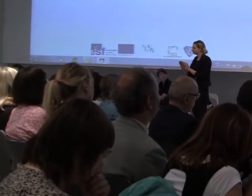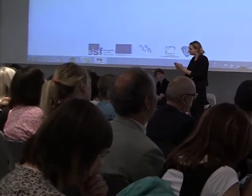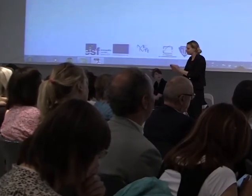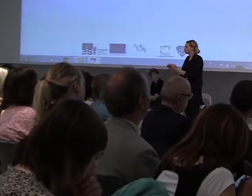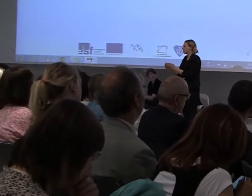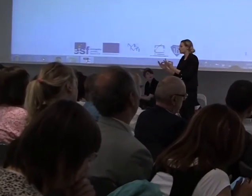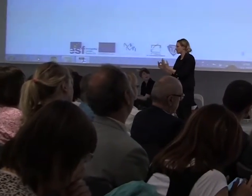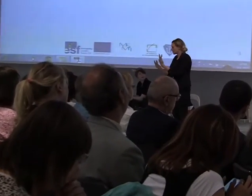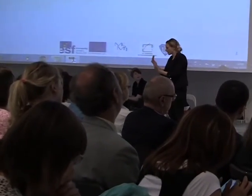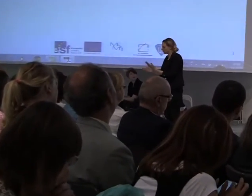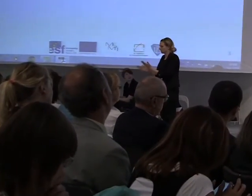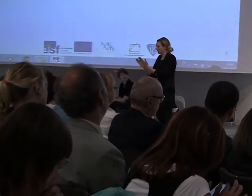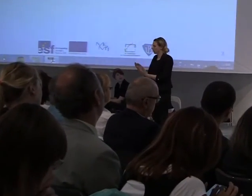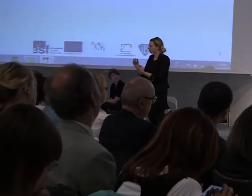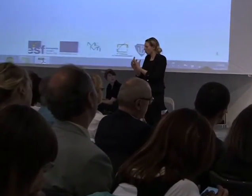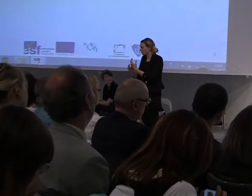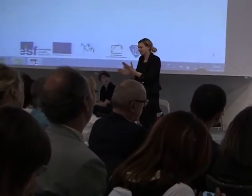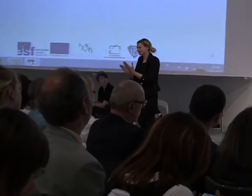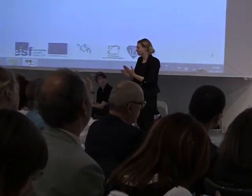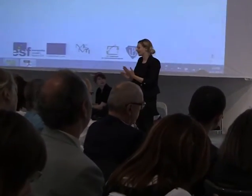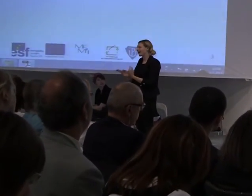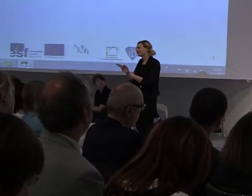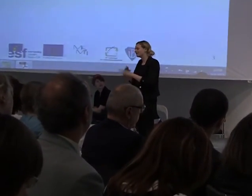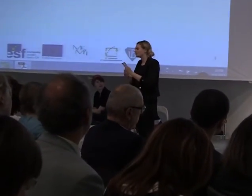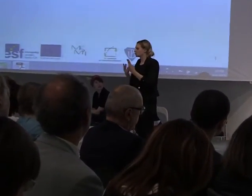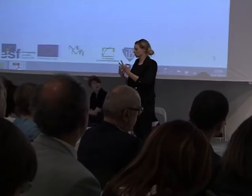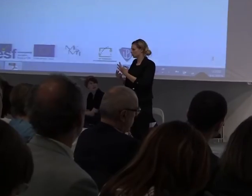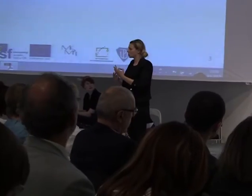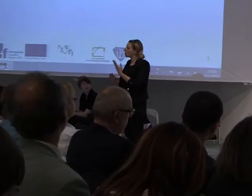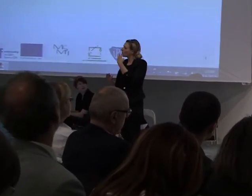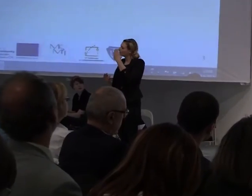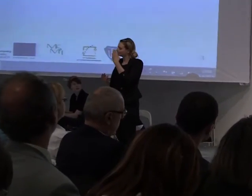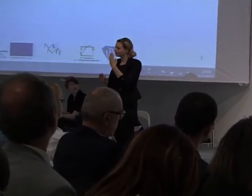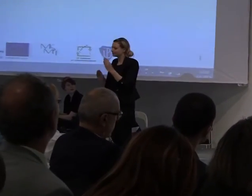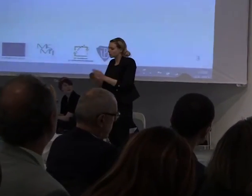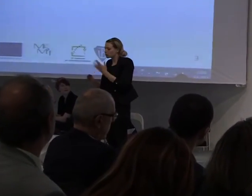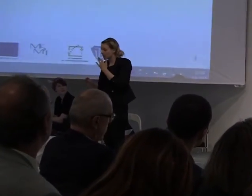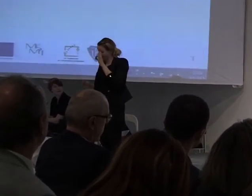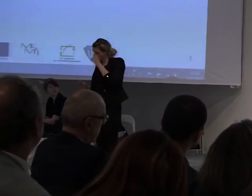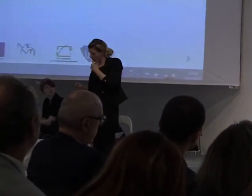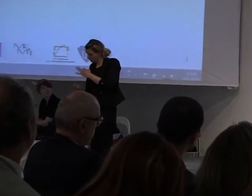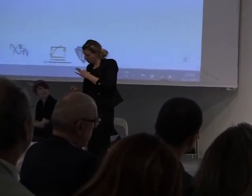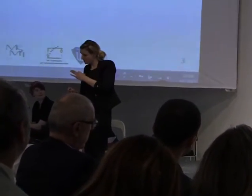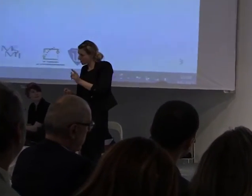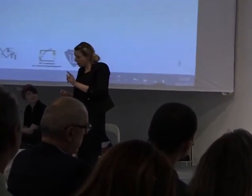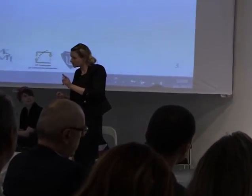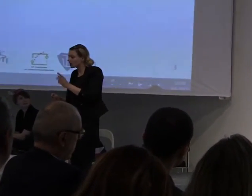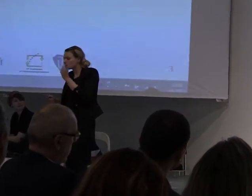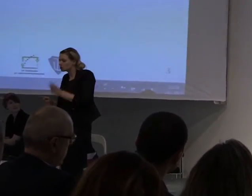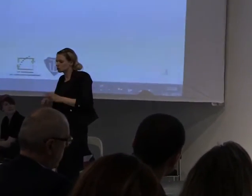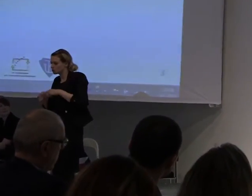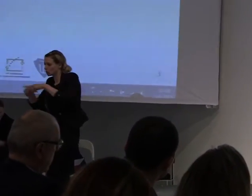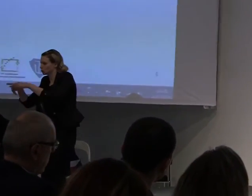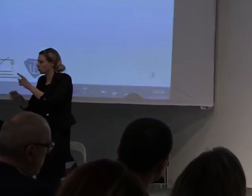si najít přátele a jak si je udržet po celý život. The fact that some children need some